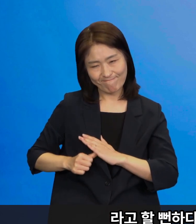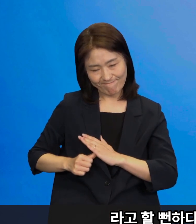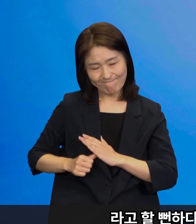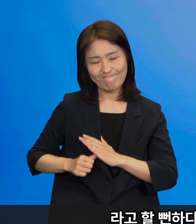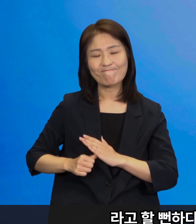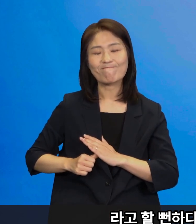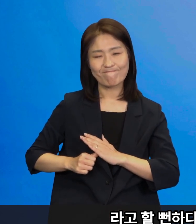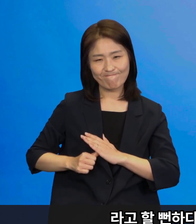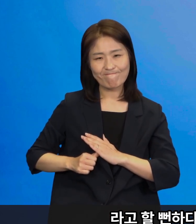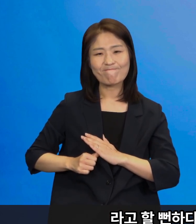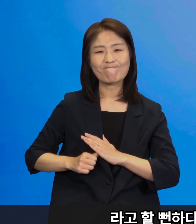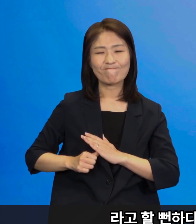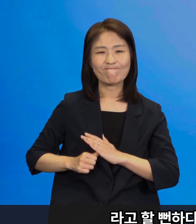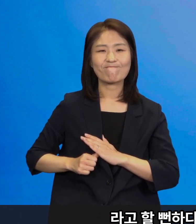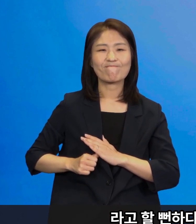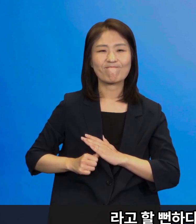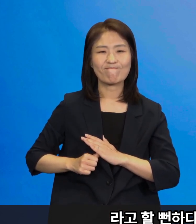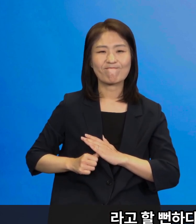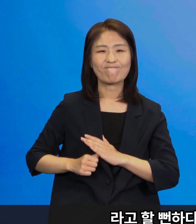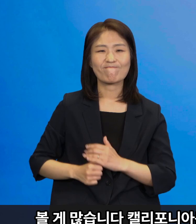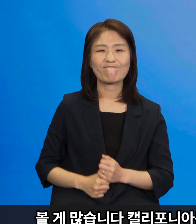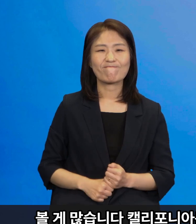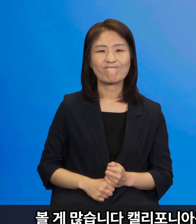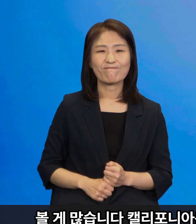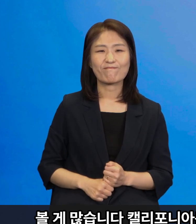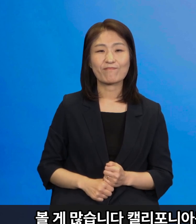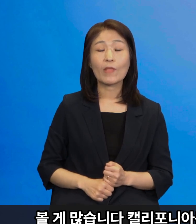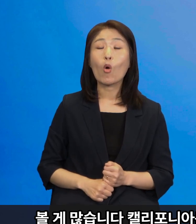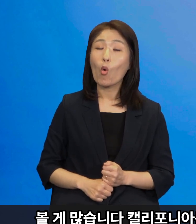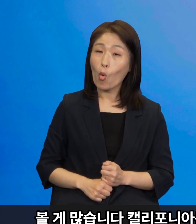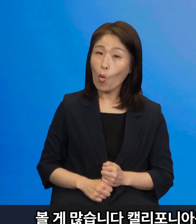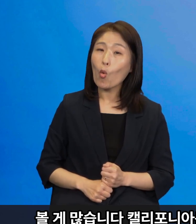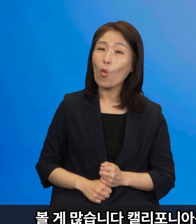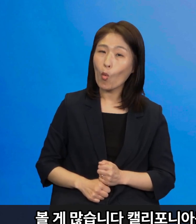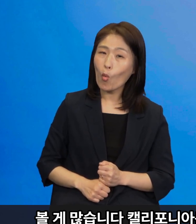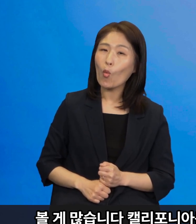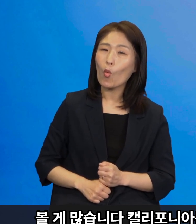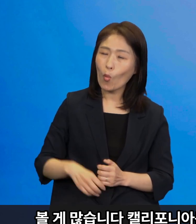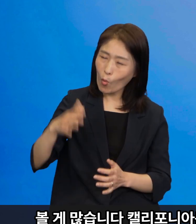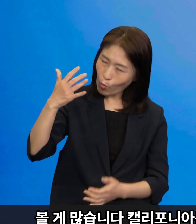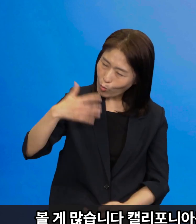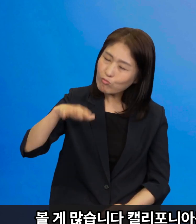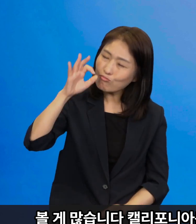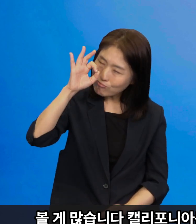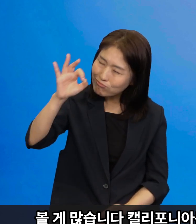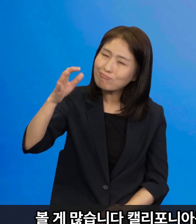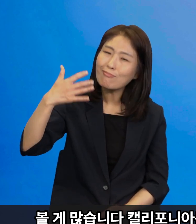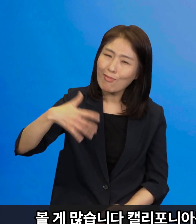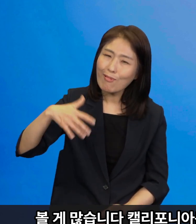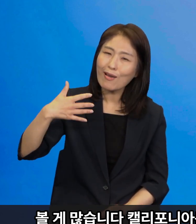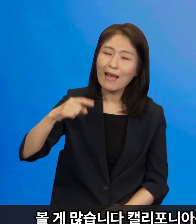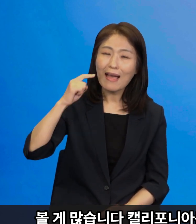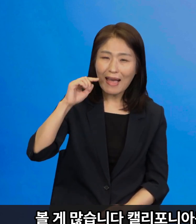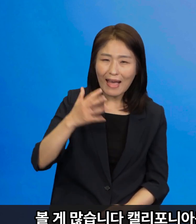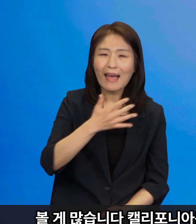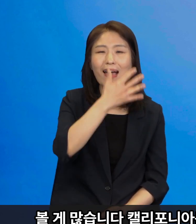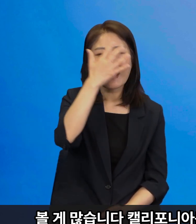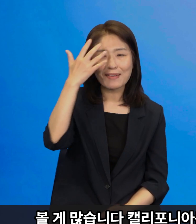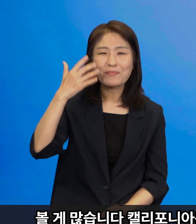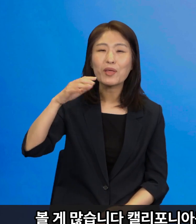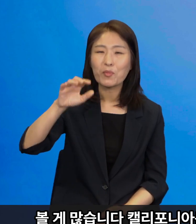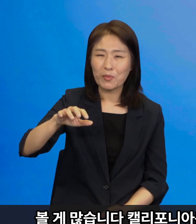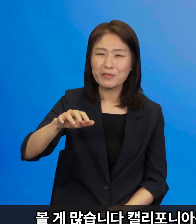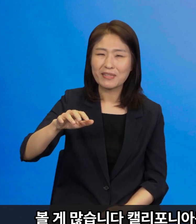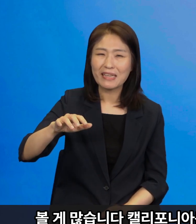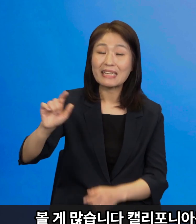나왔다가 참고, 볼 게 많습니다 캘리포니아는. 정말 아름다운 곳에